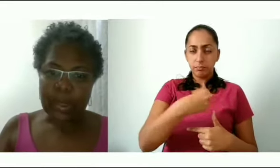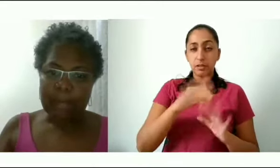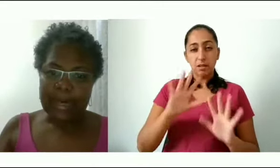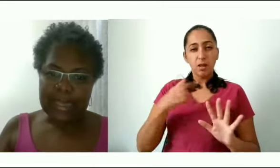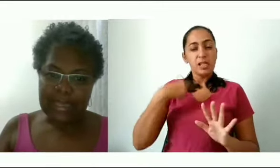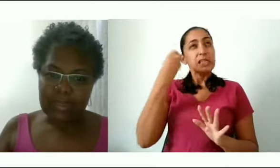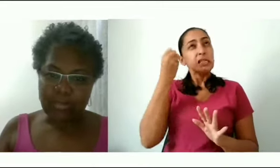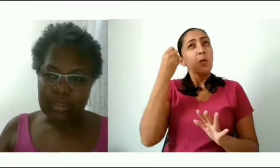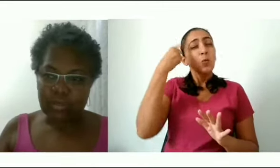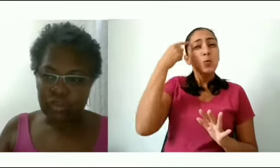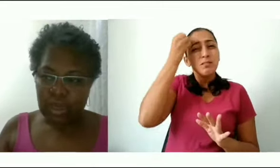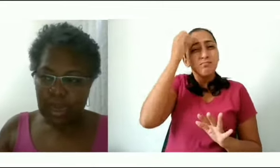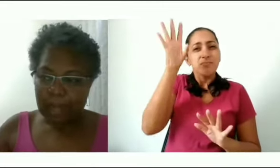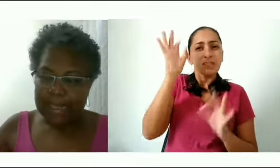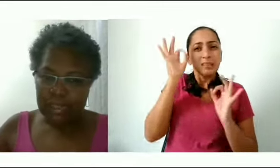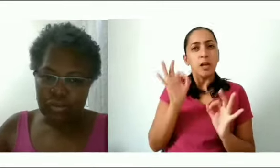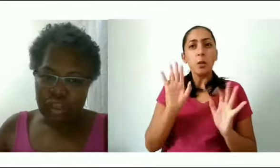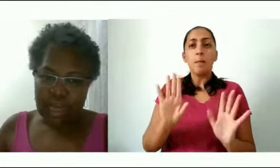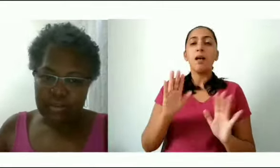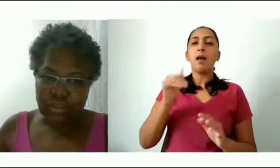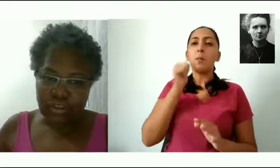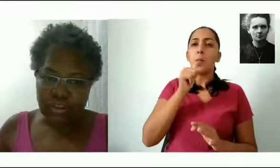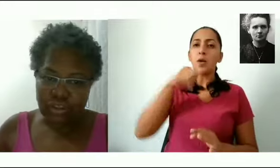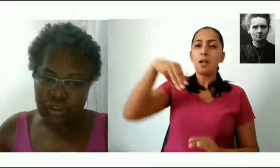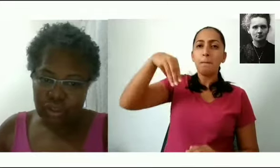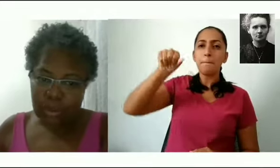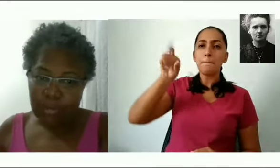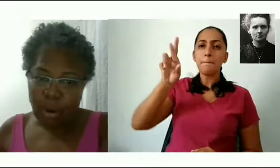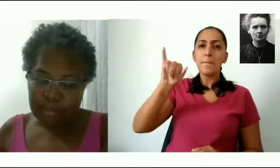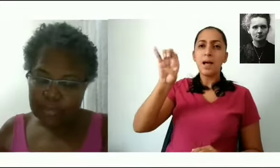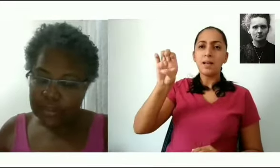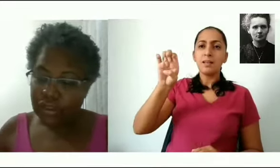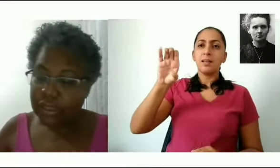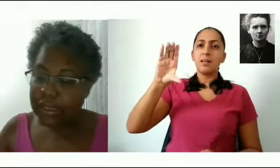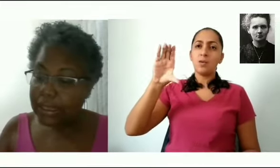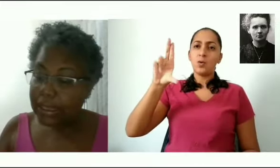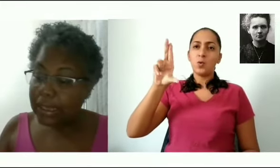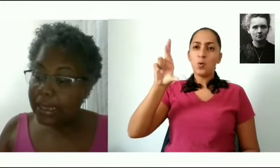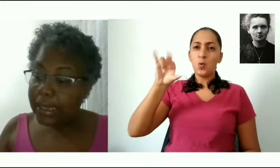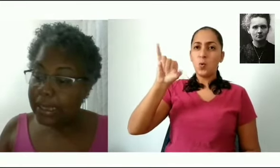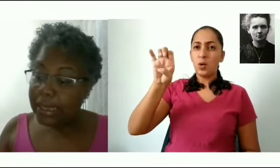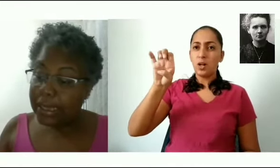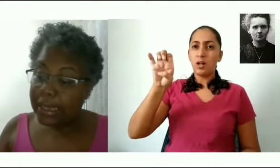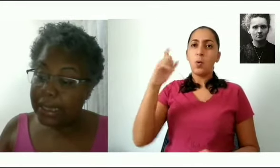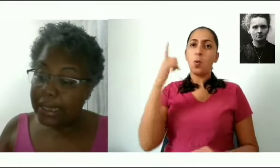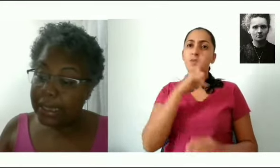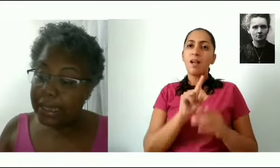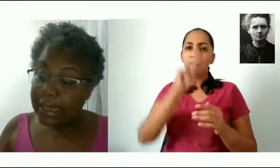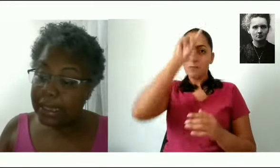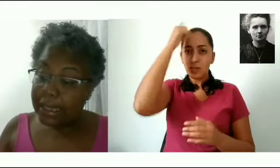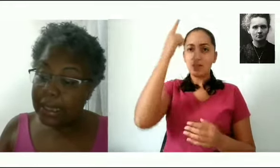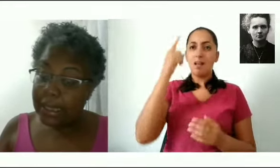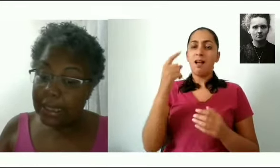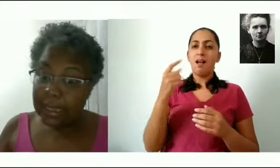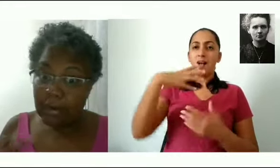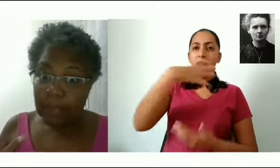Curie aparece com seus aparelhos de raio-x móveis, né?